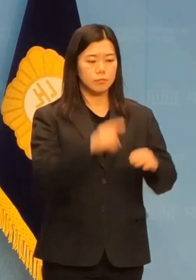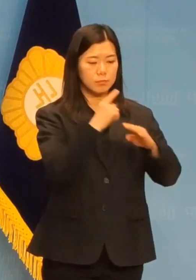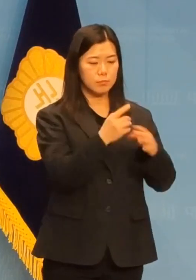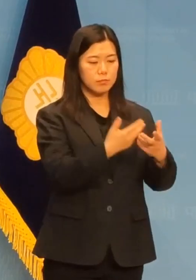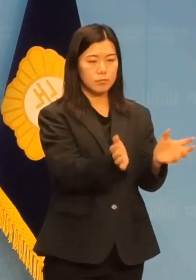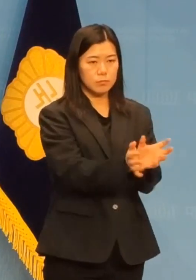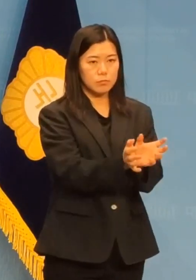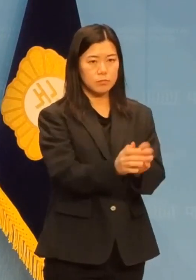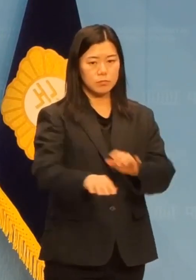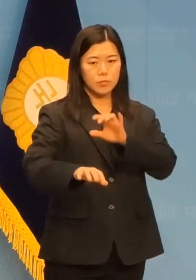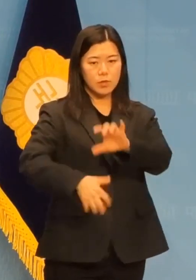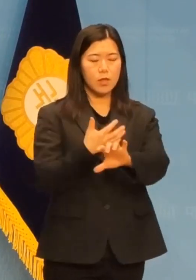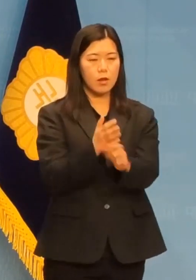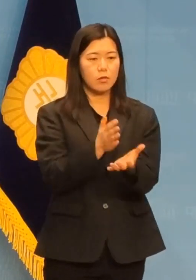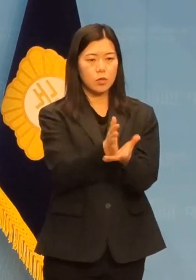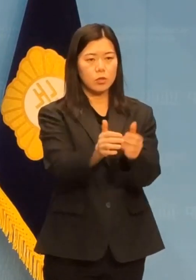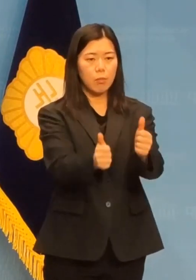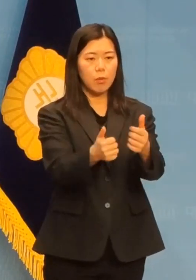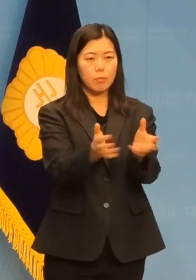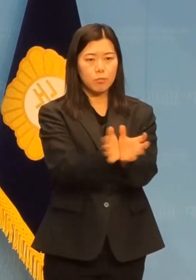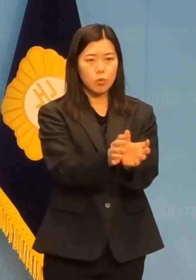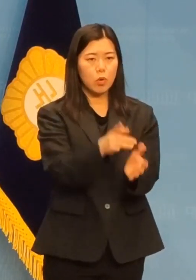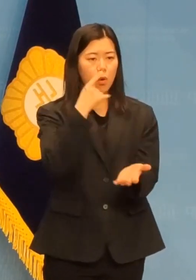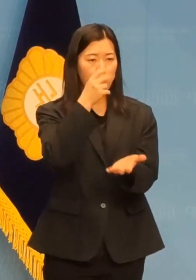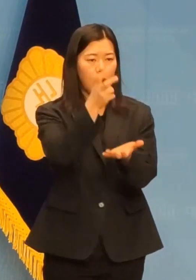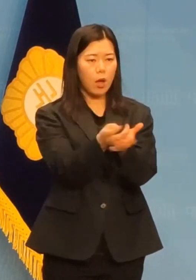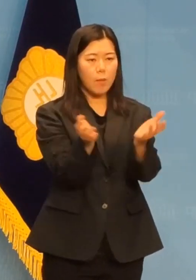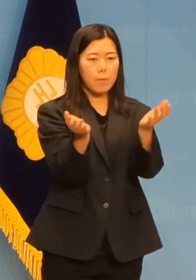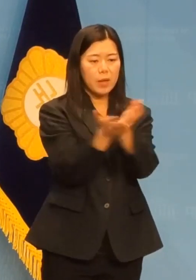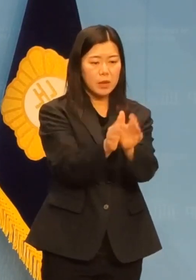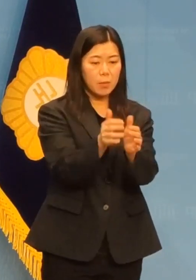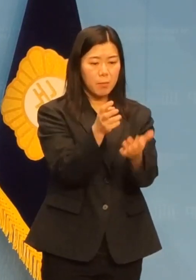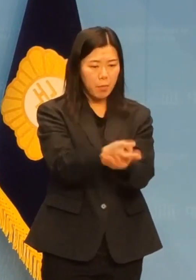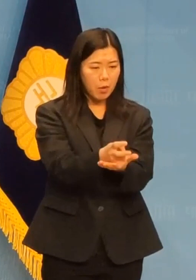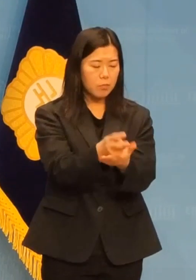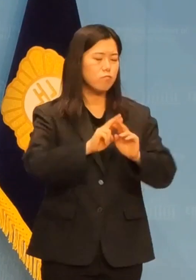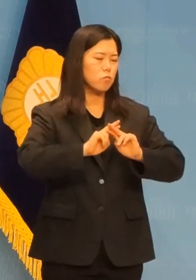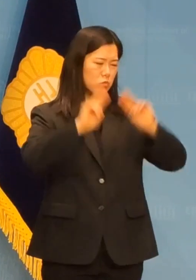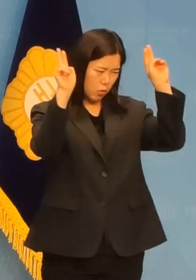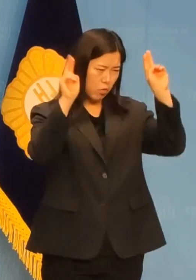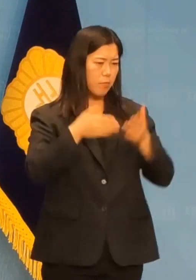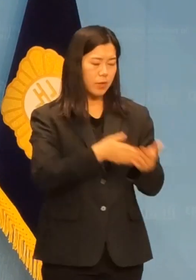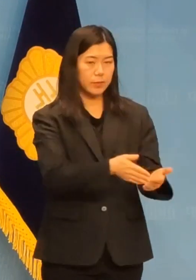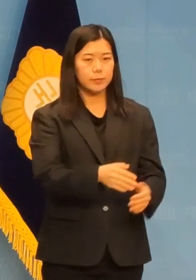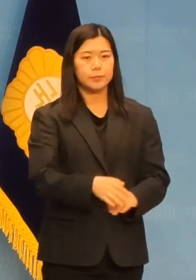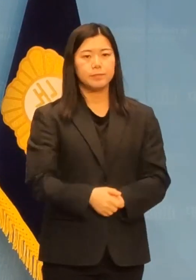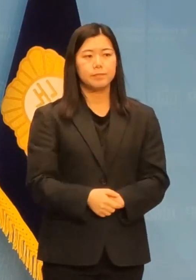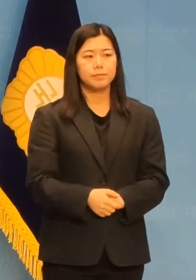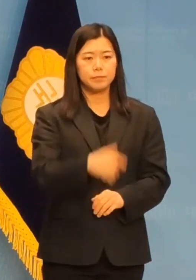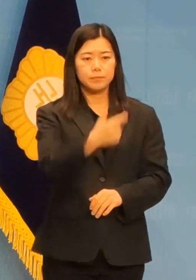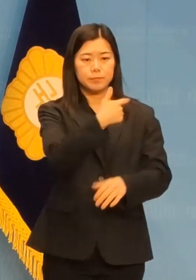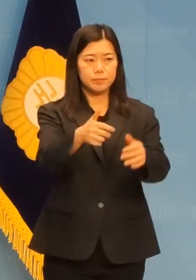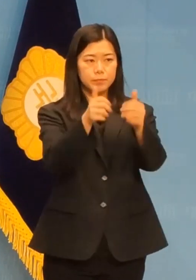민주당은 내란 전담재판부 위헌 법안을 즉각 철회하십시오. 대법원이 대법관 회의를